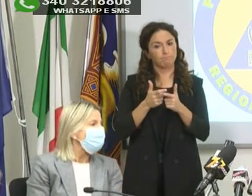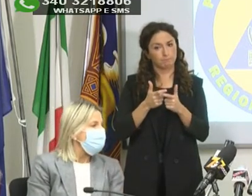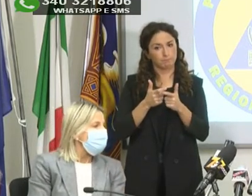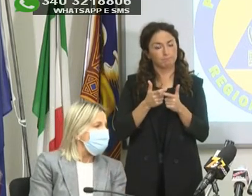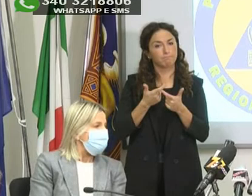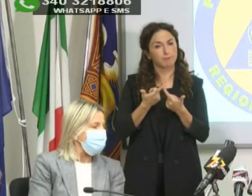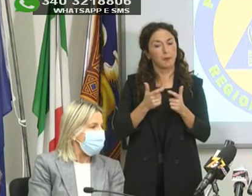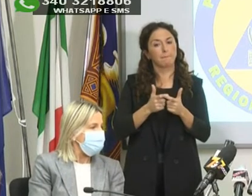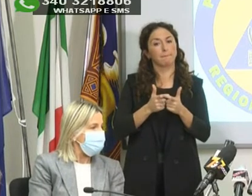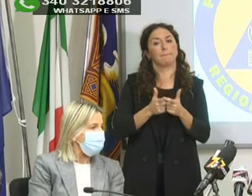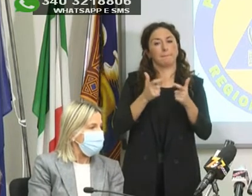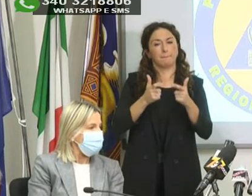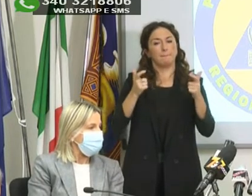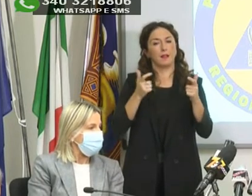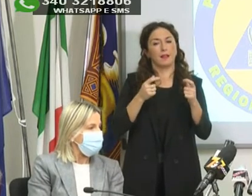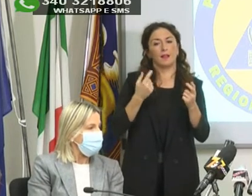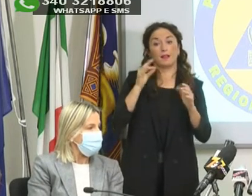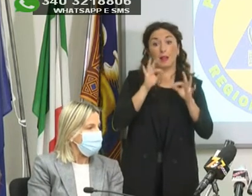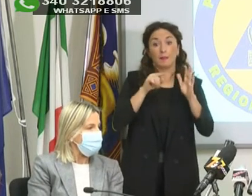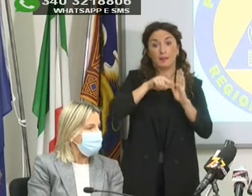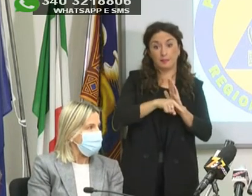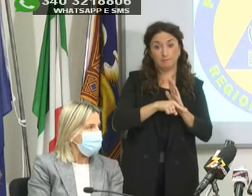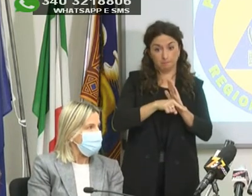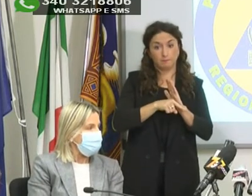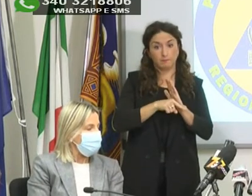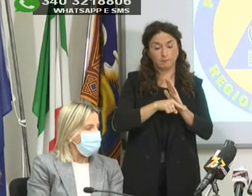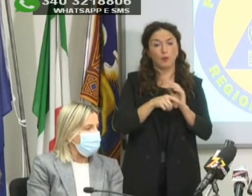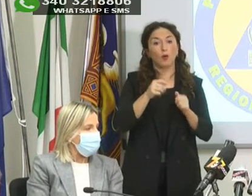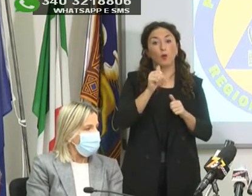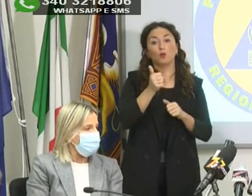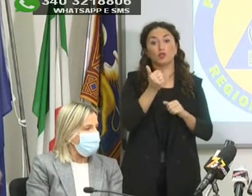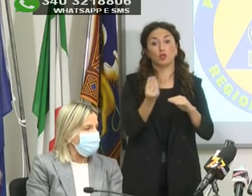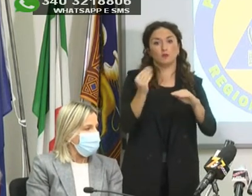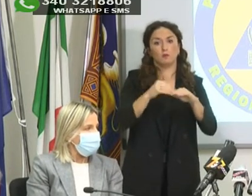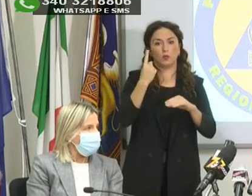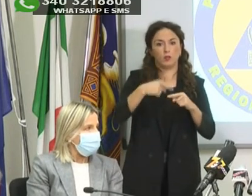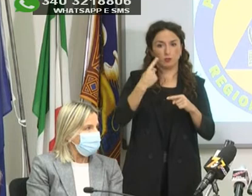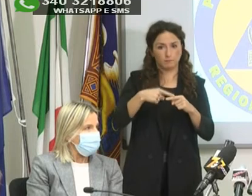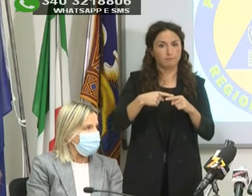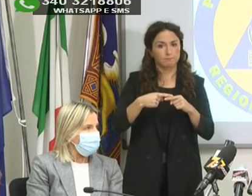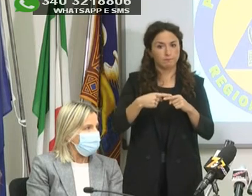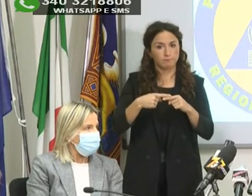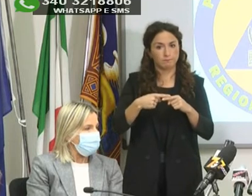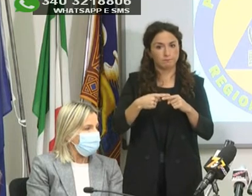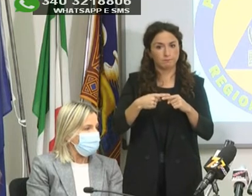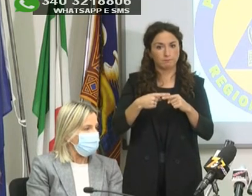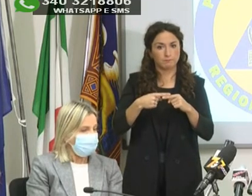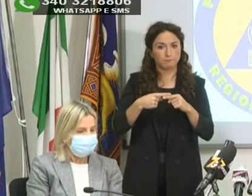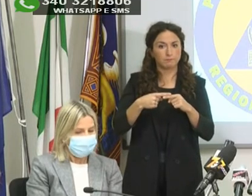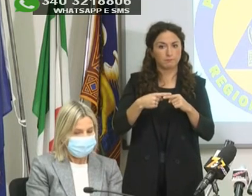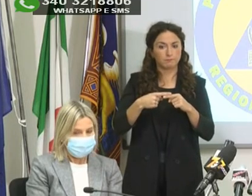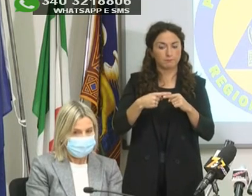importante delle terapie intensive. Abbiamo avuto più 11 di terapie intensive in una giornata, quando il trend era insomma più,